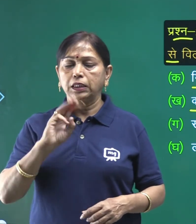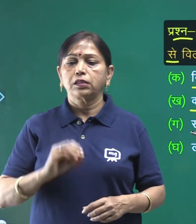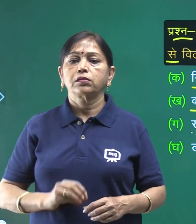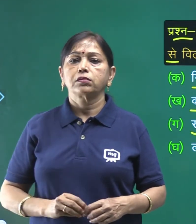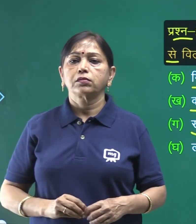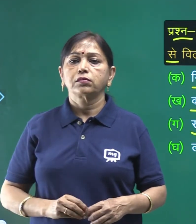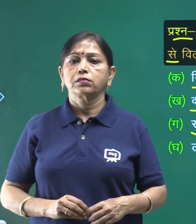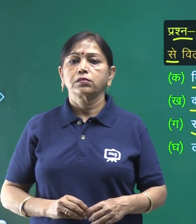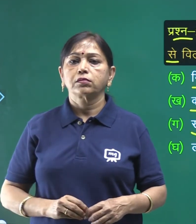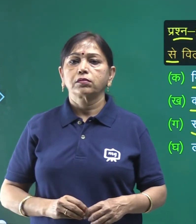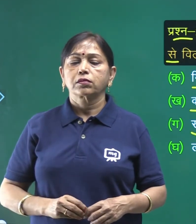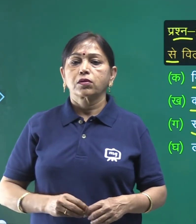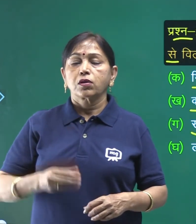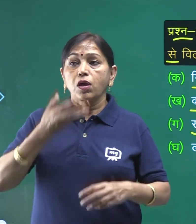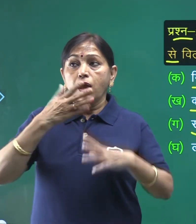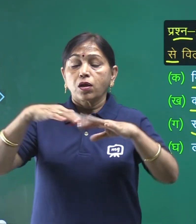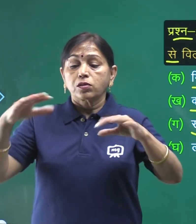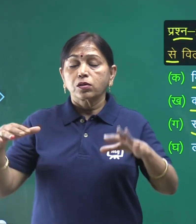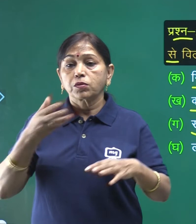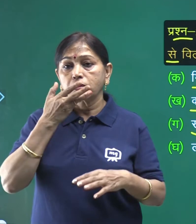3, समुद्री जल।